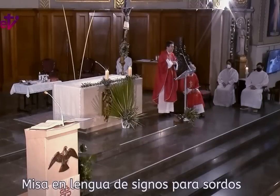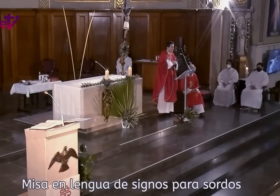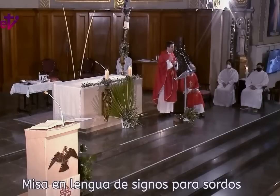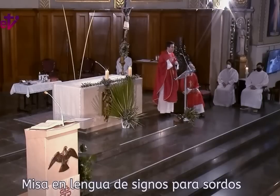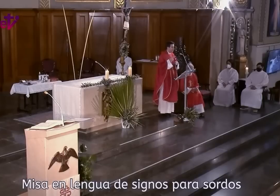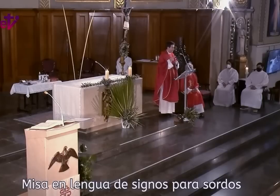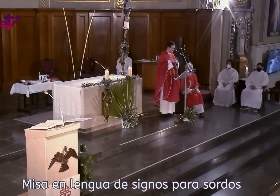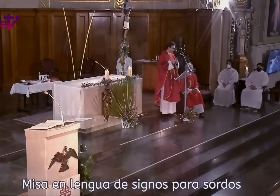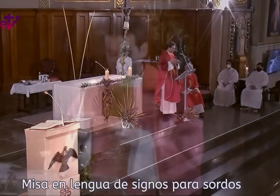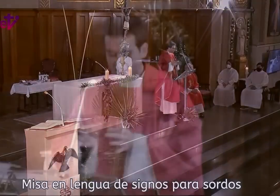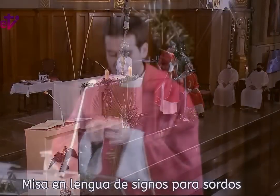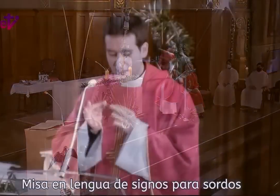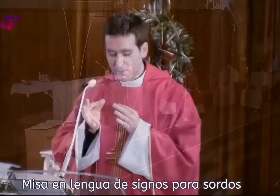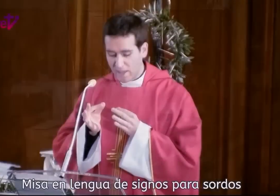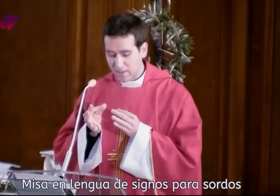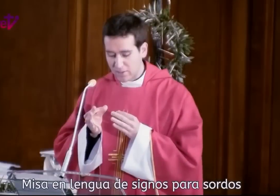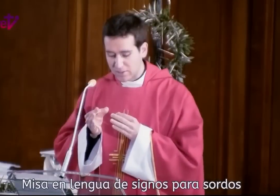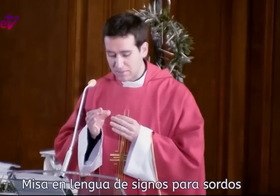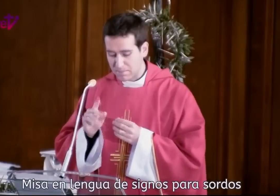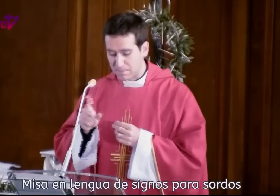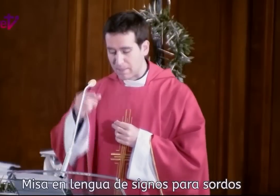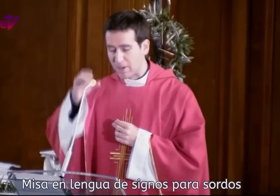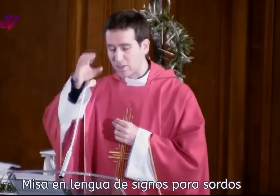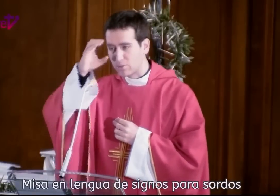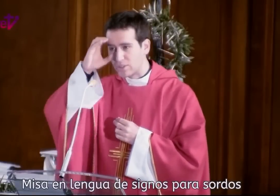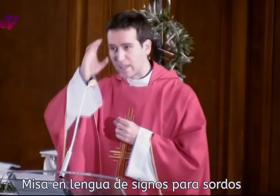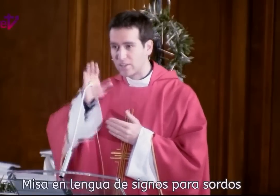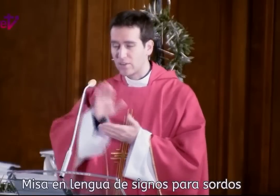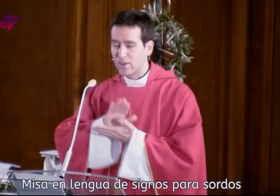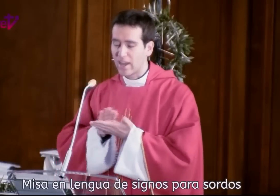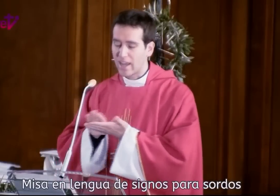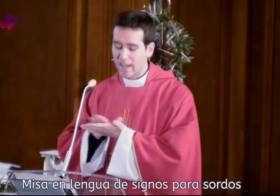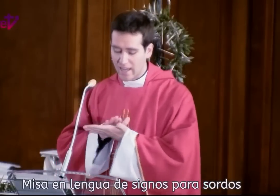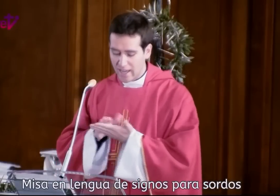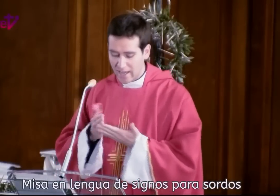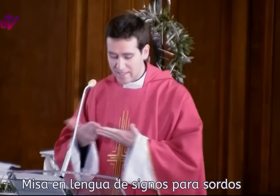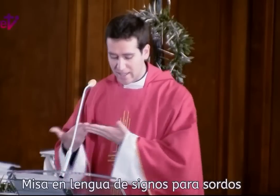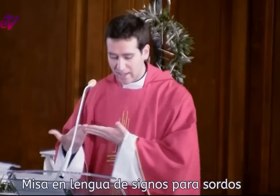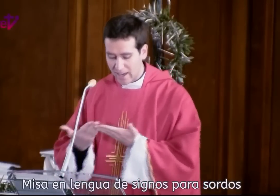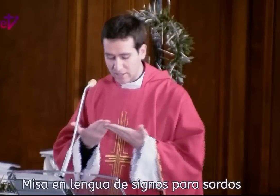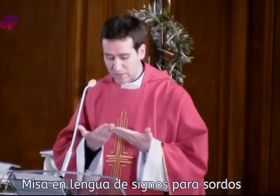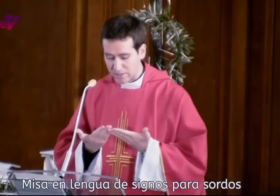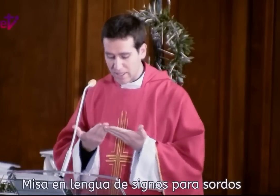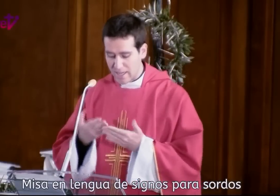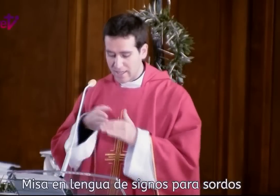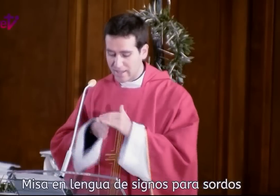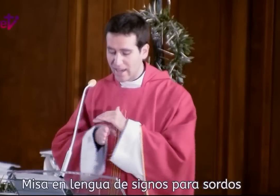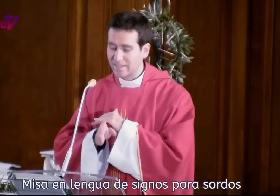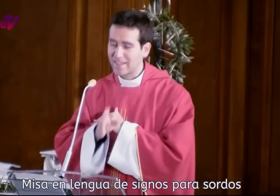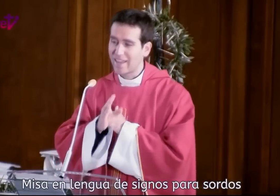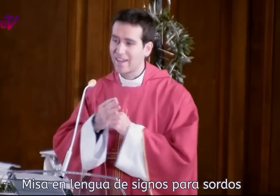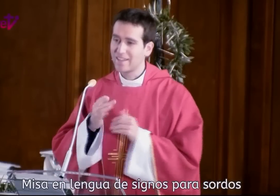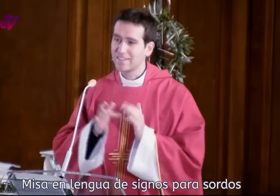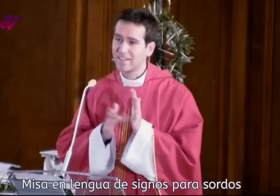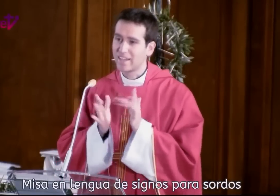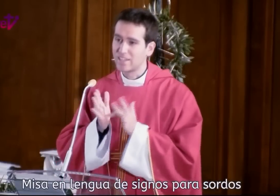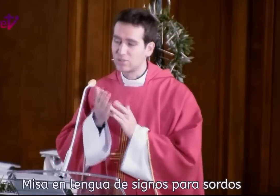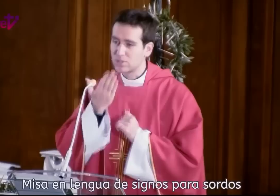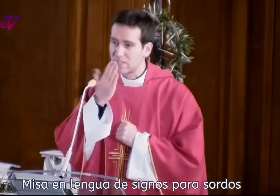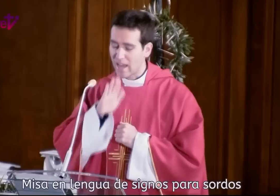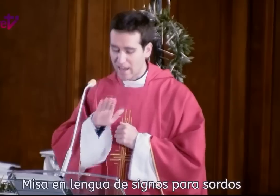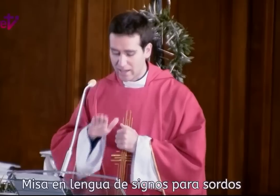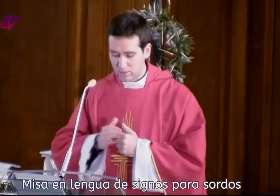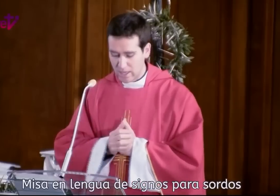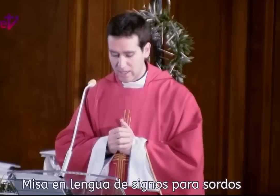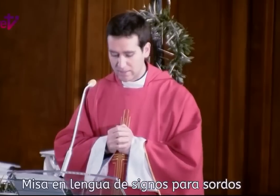Hemos iniciado esta celebración primero escuchando ese relato de la entrada de